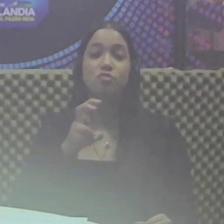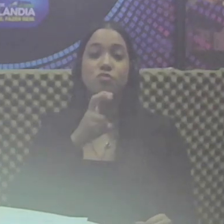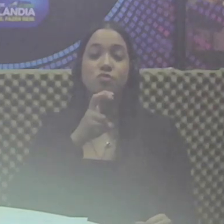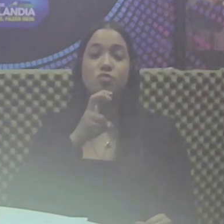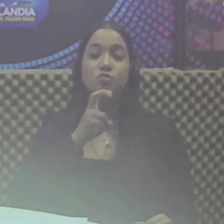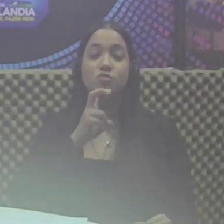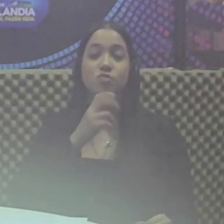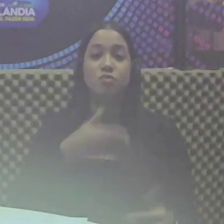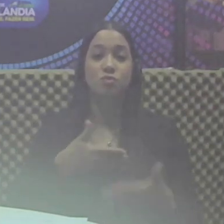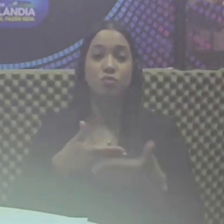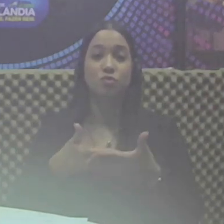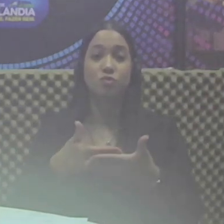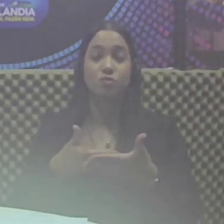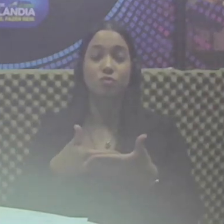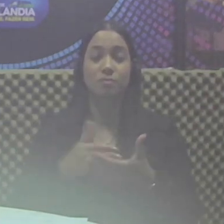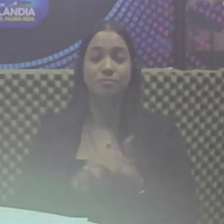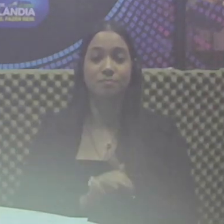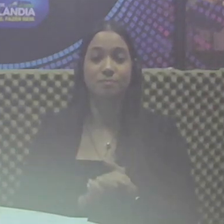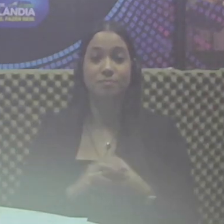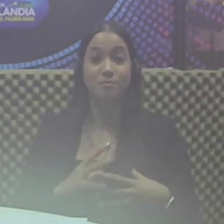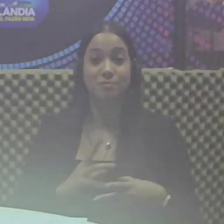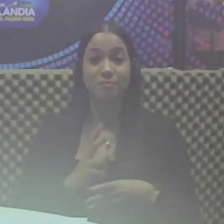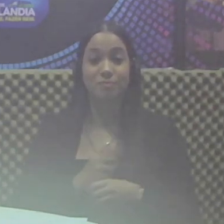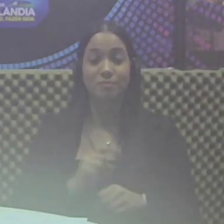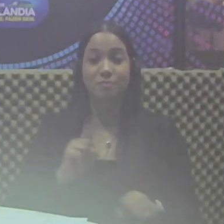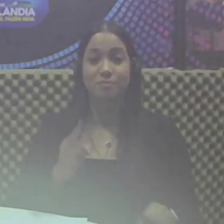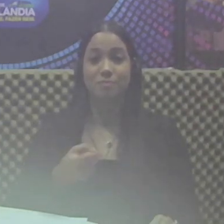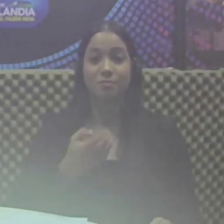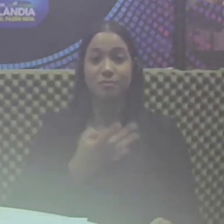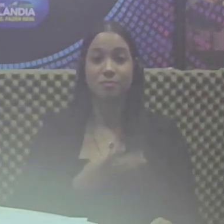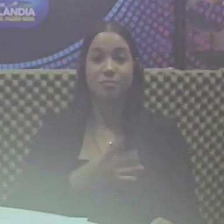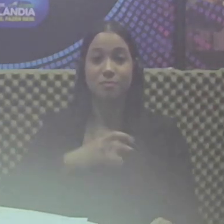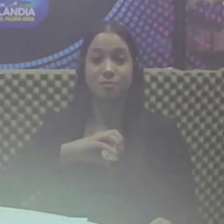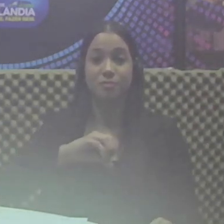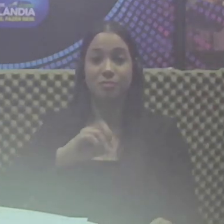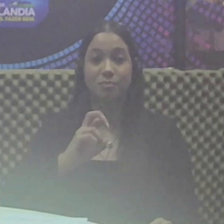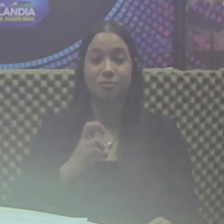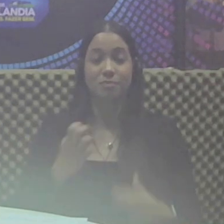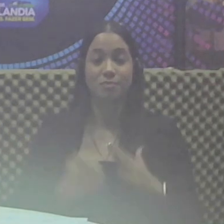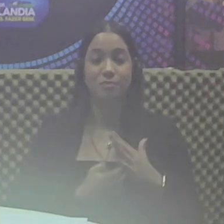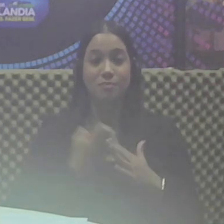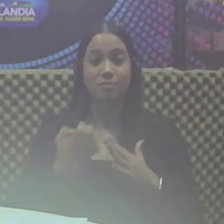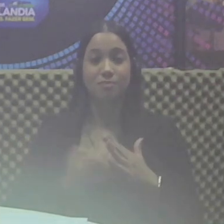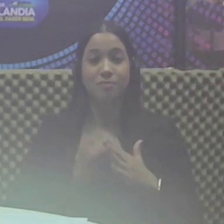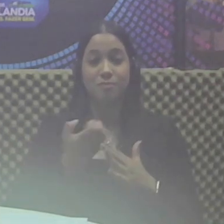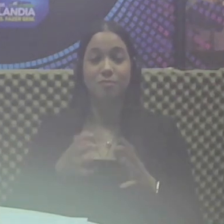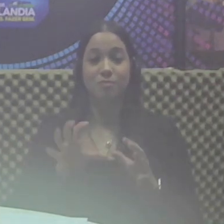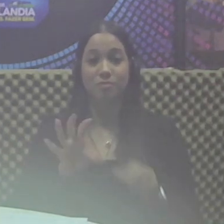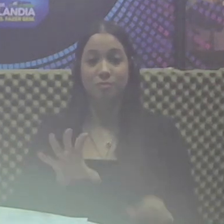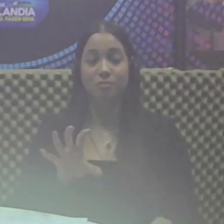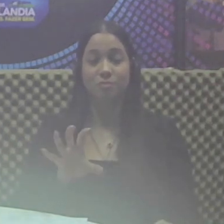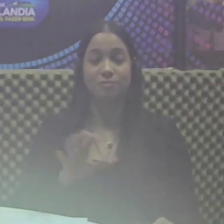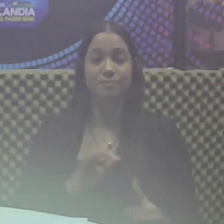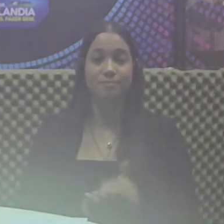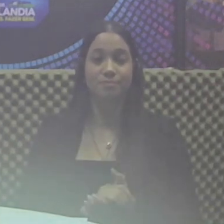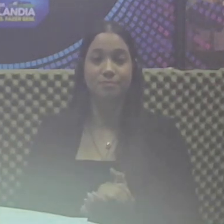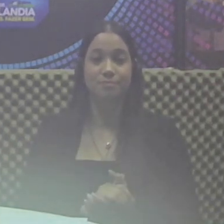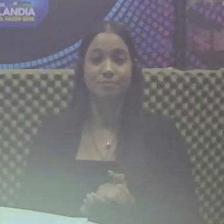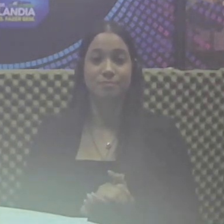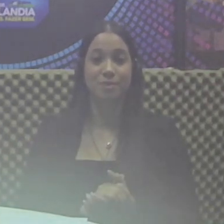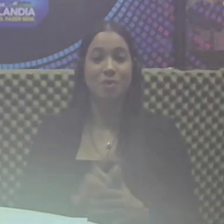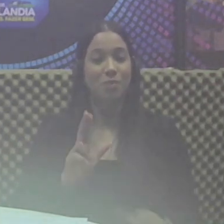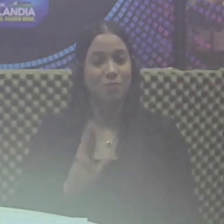Ribeirão Preto ao todo são 1495 empresas desse segmento o status de